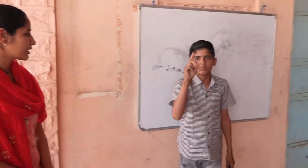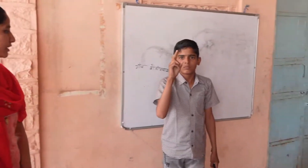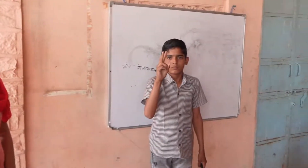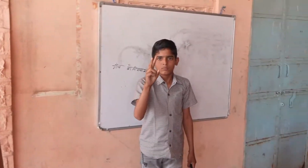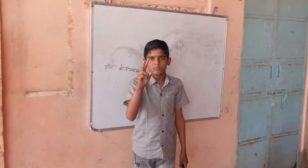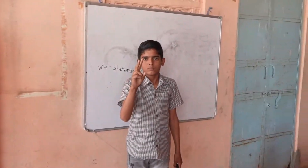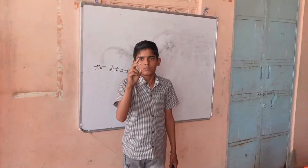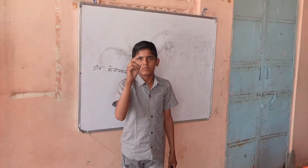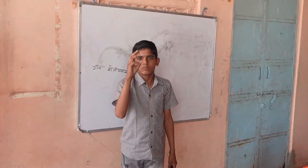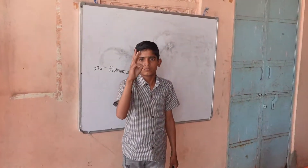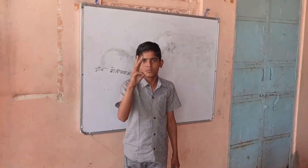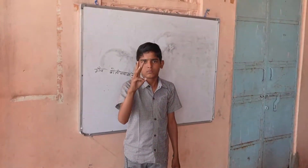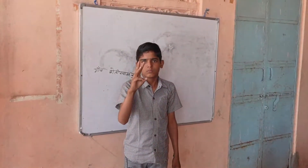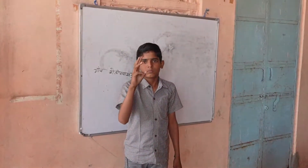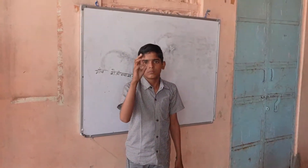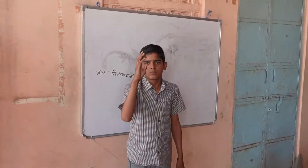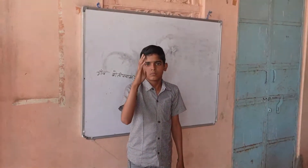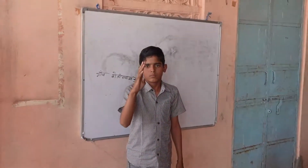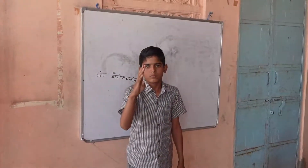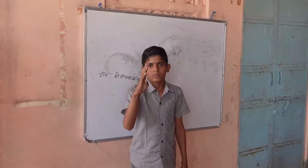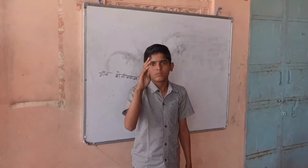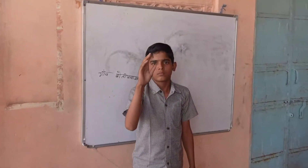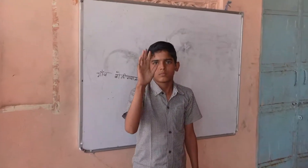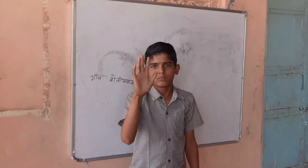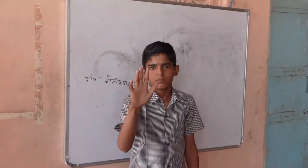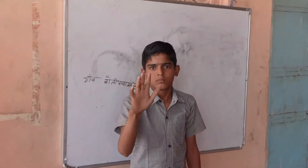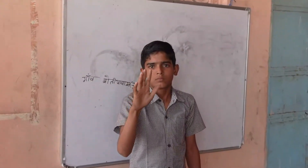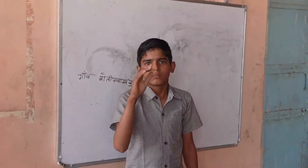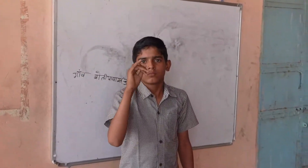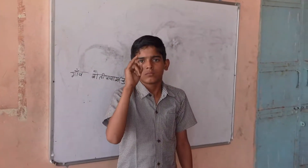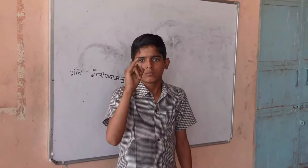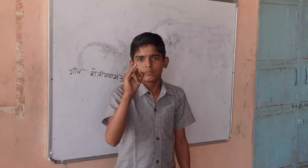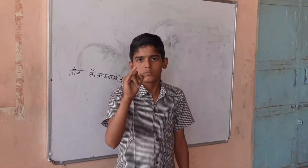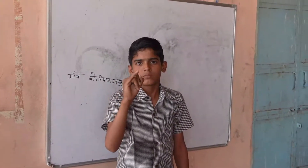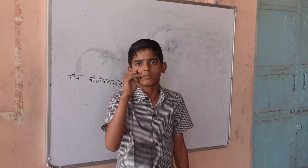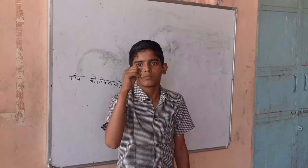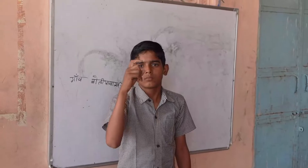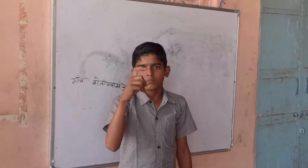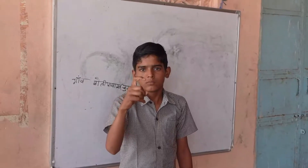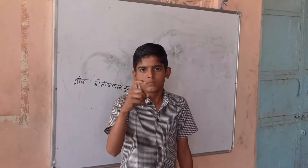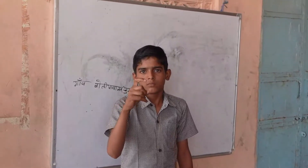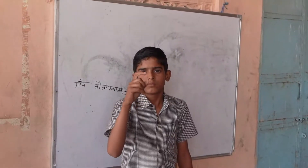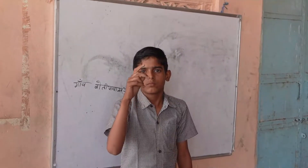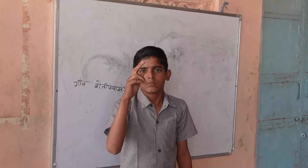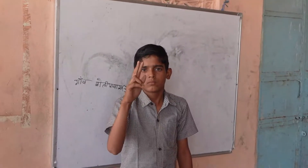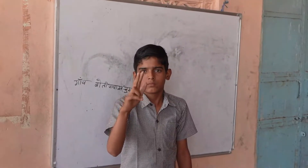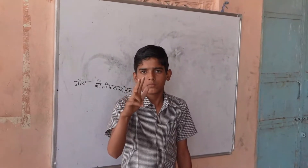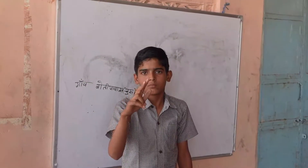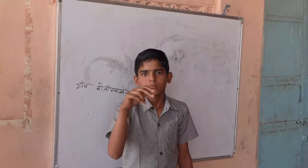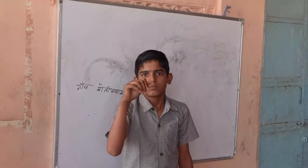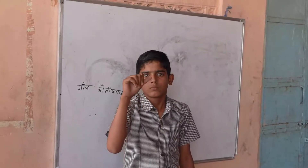एक दो तीन चार पाँच छः सात आठ नौ